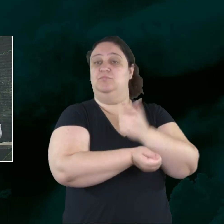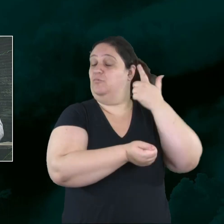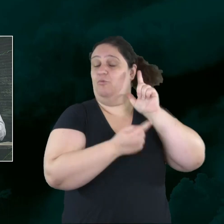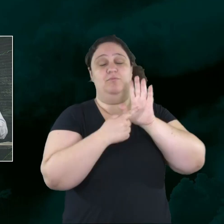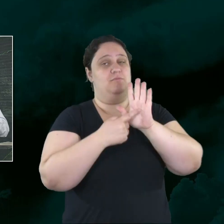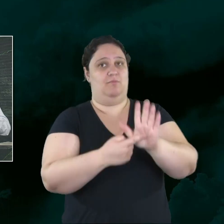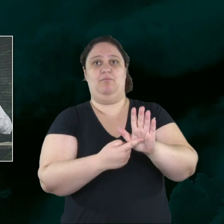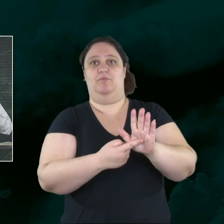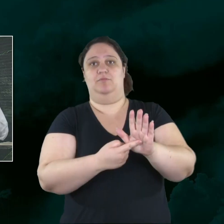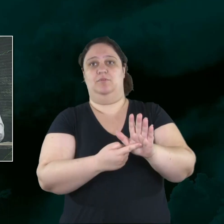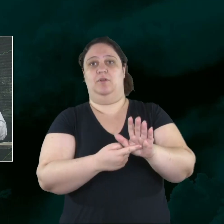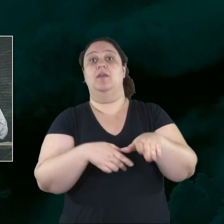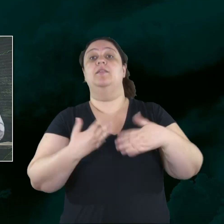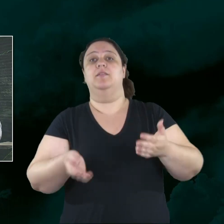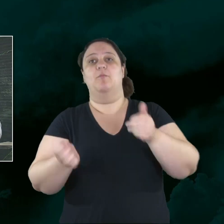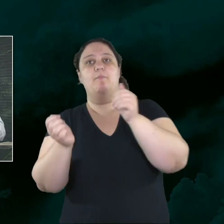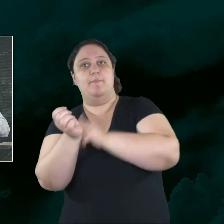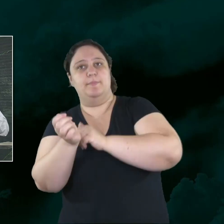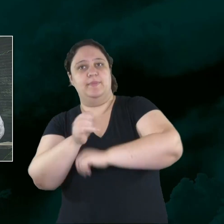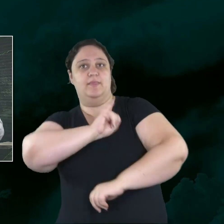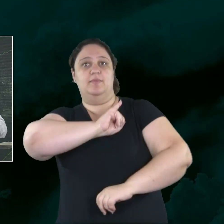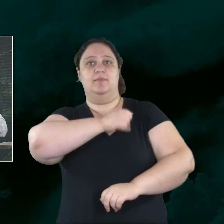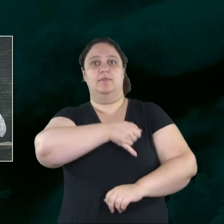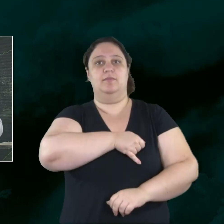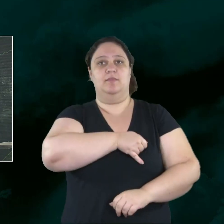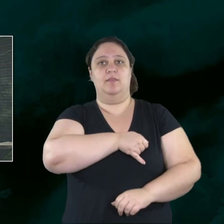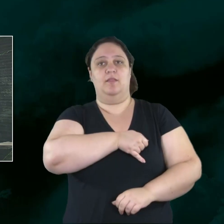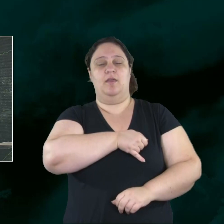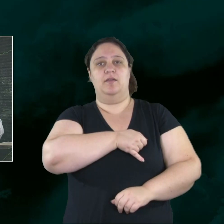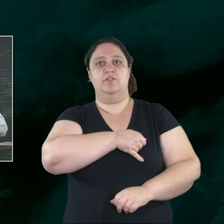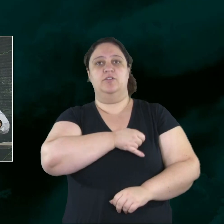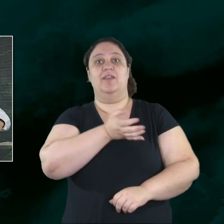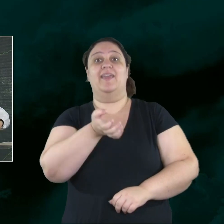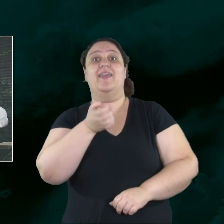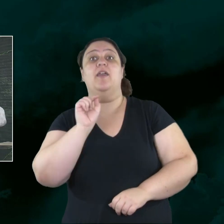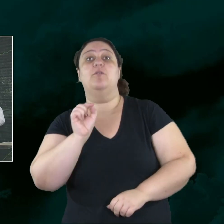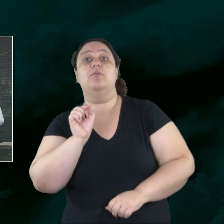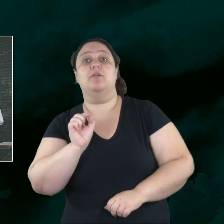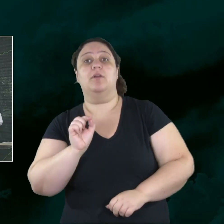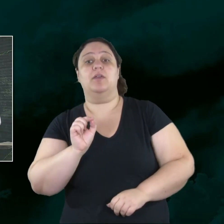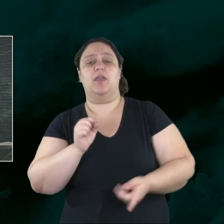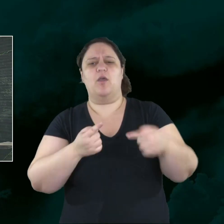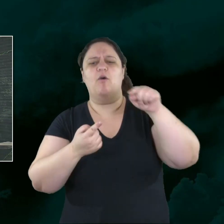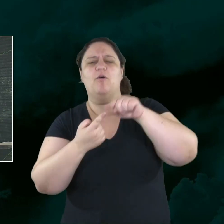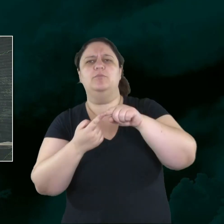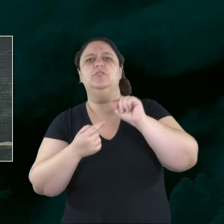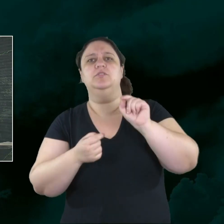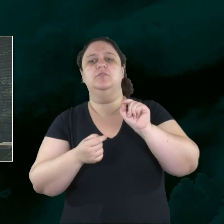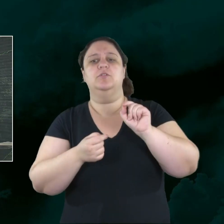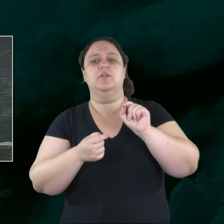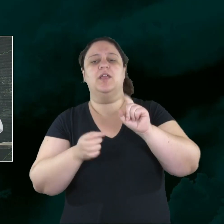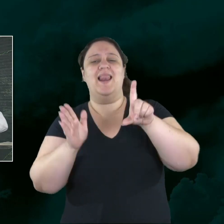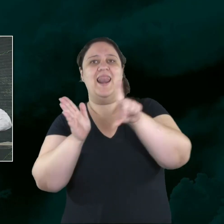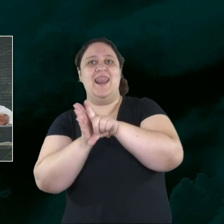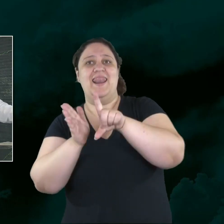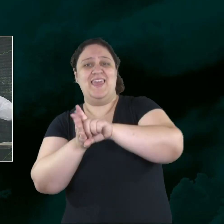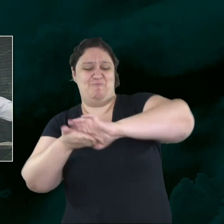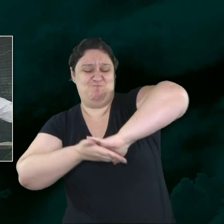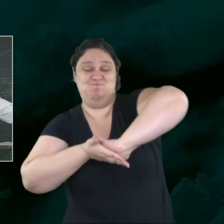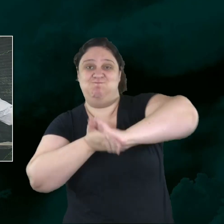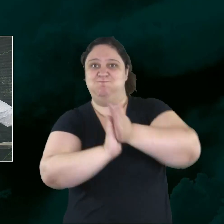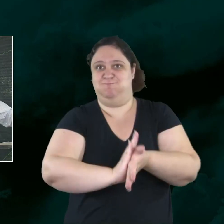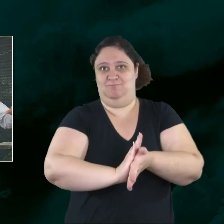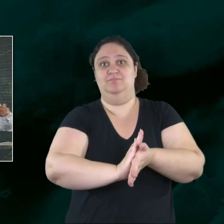aparecer. Então, o mistério da iniquidade trabalha no sentido de liberar a